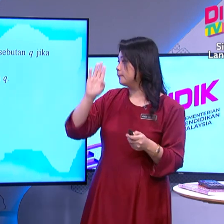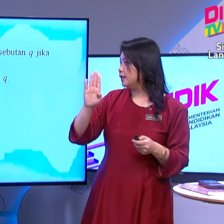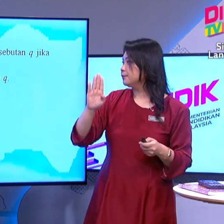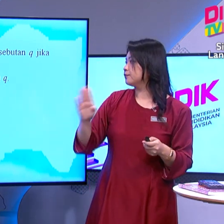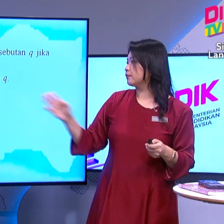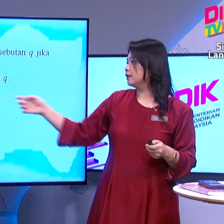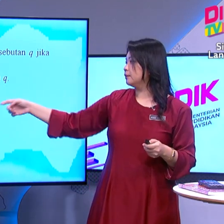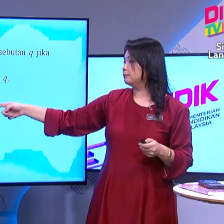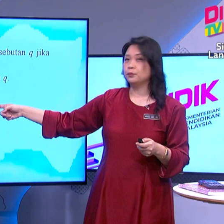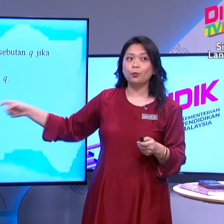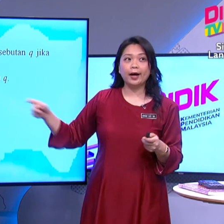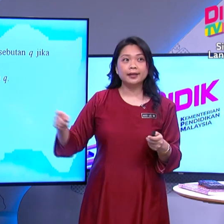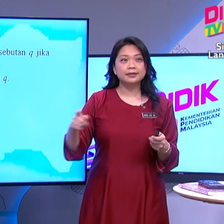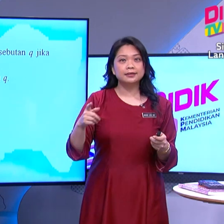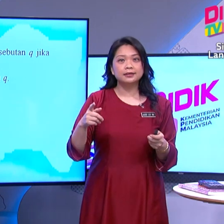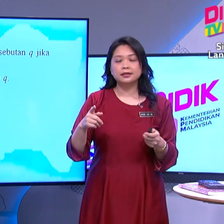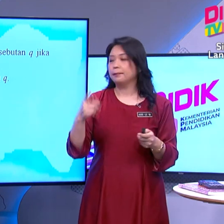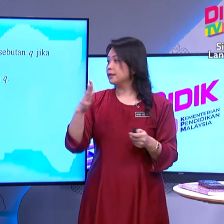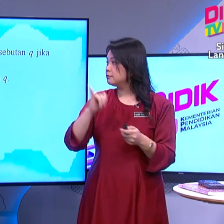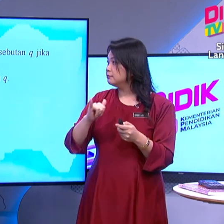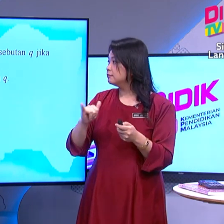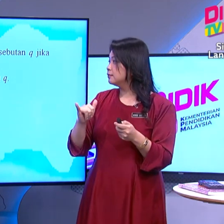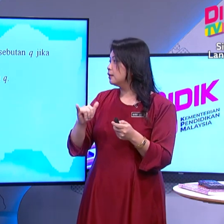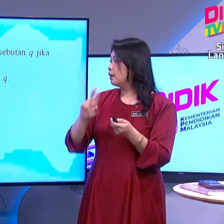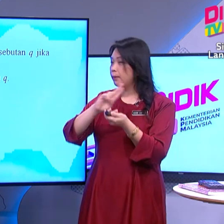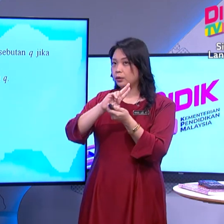by hubungan lepas tu